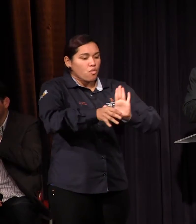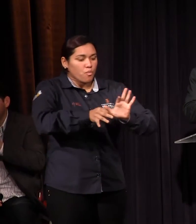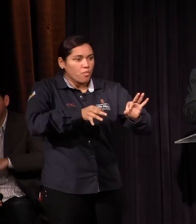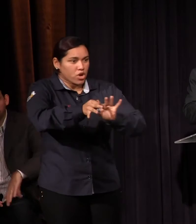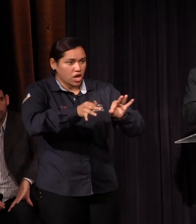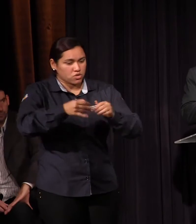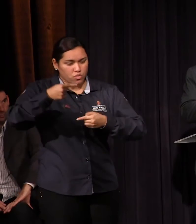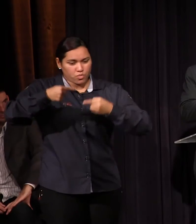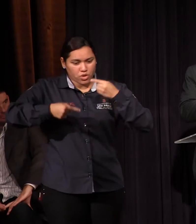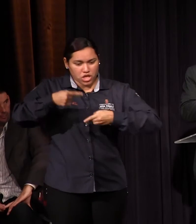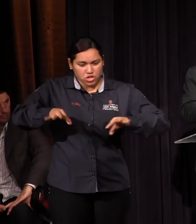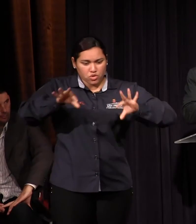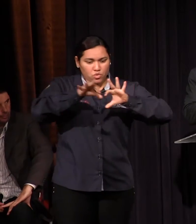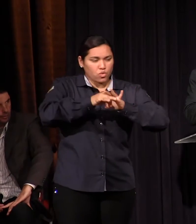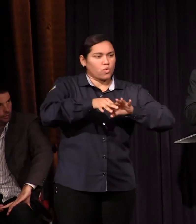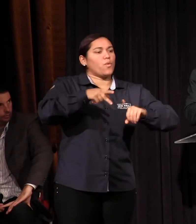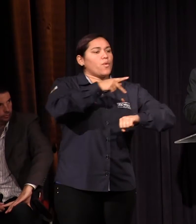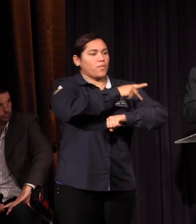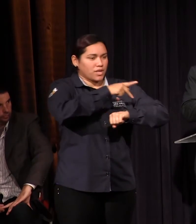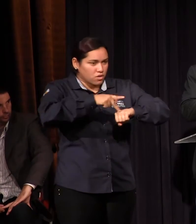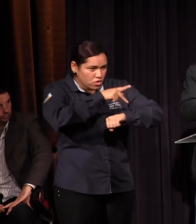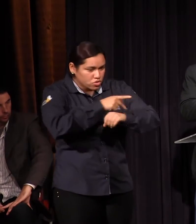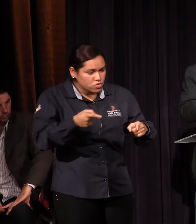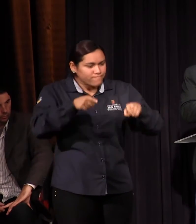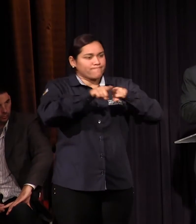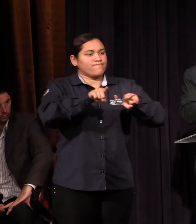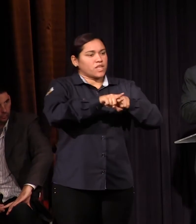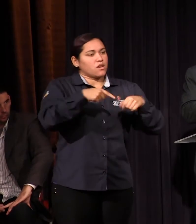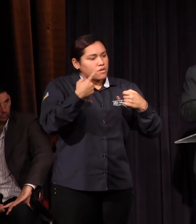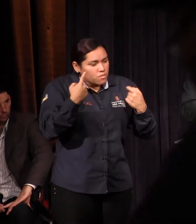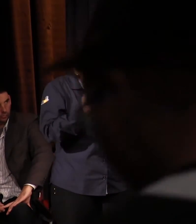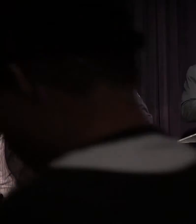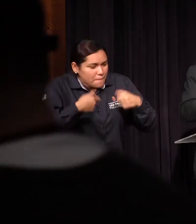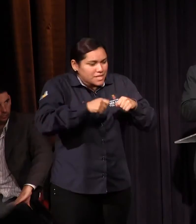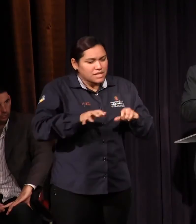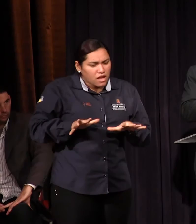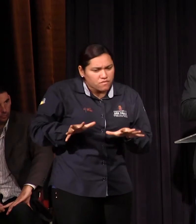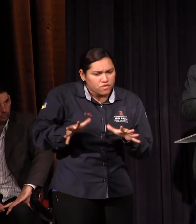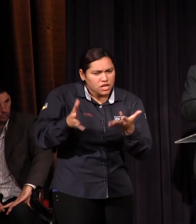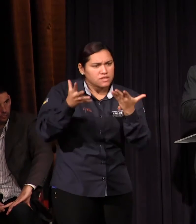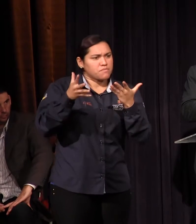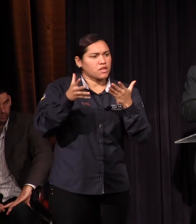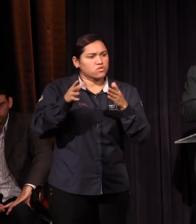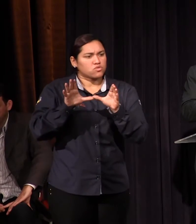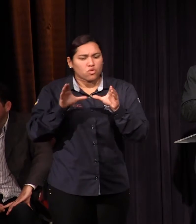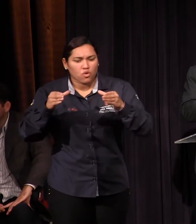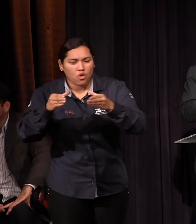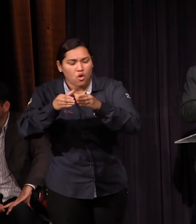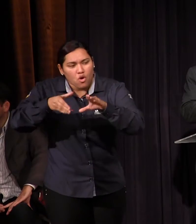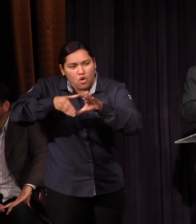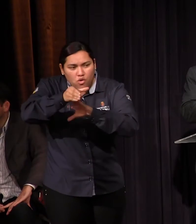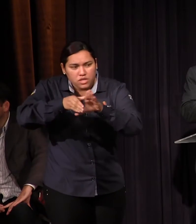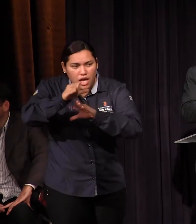nacionais têm com uma das diretrizes o fortalecimento do conselho de escola como